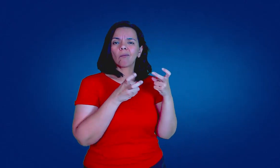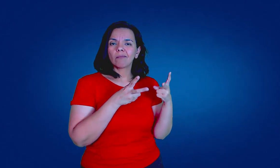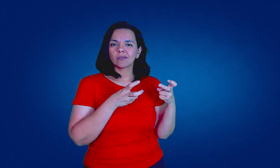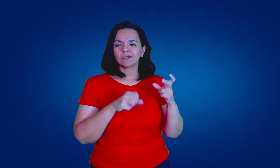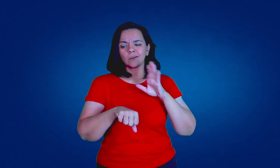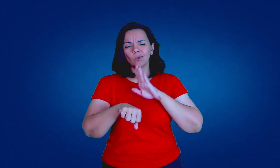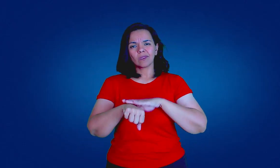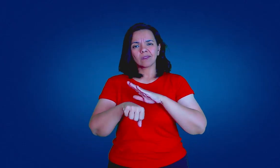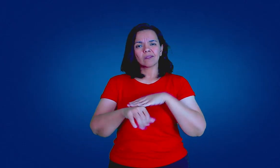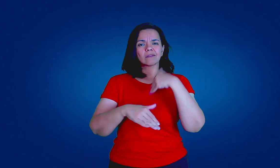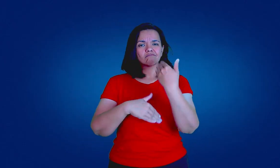povo.